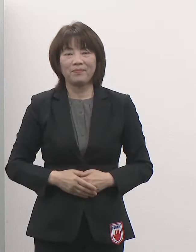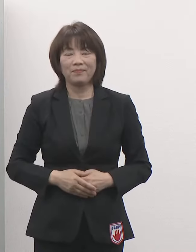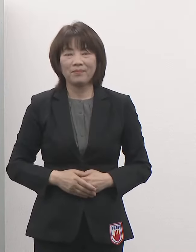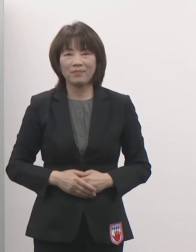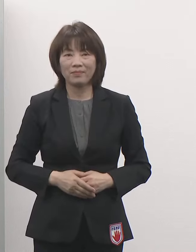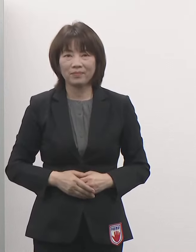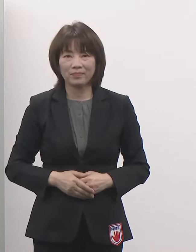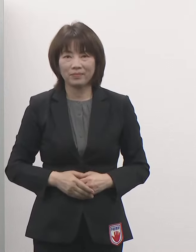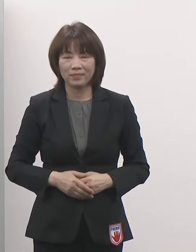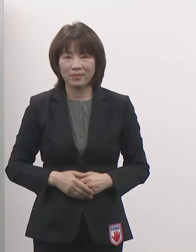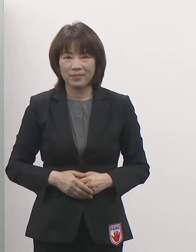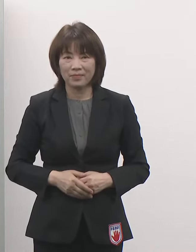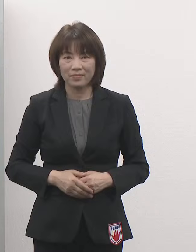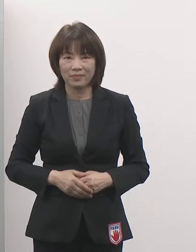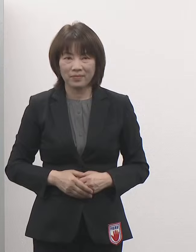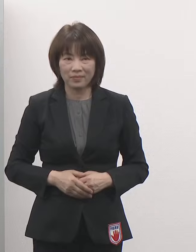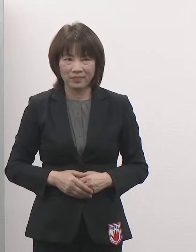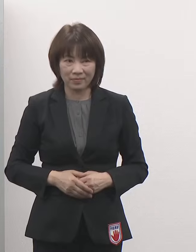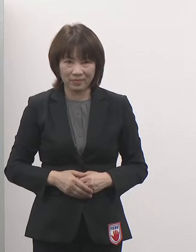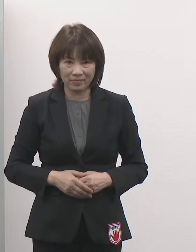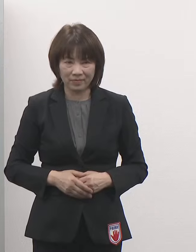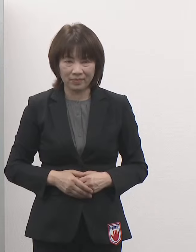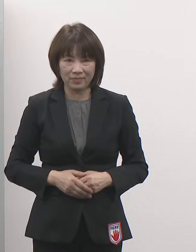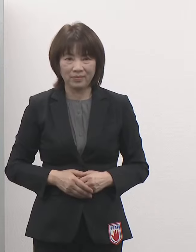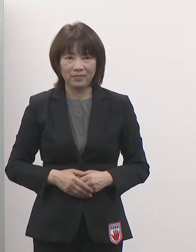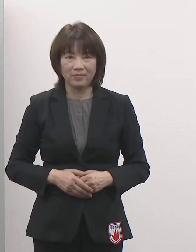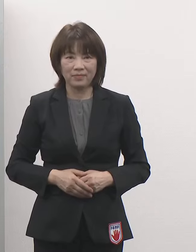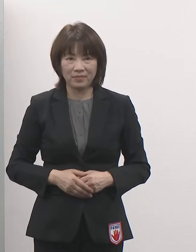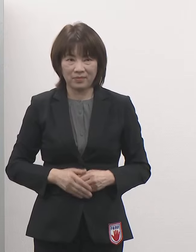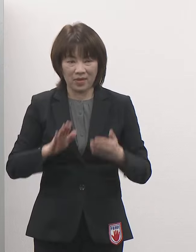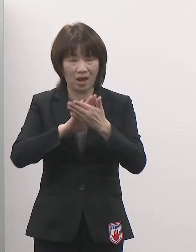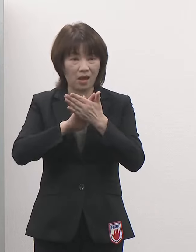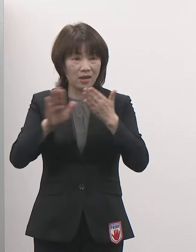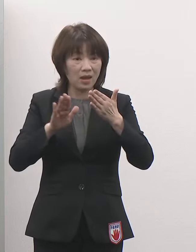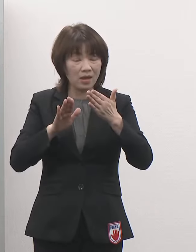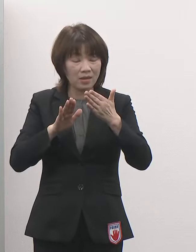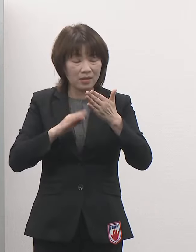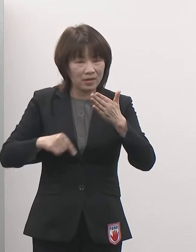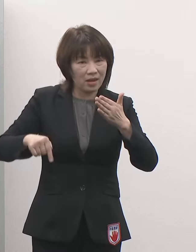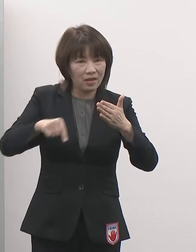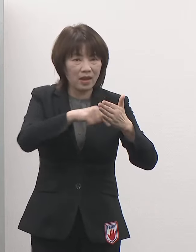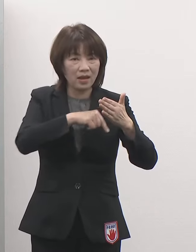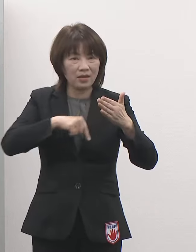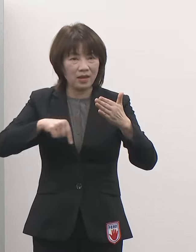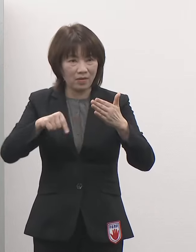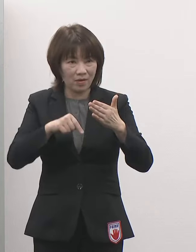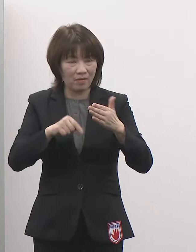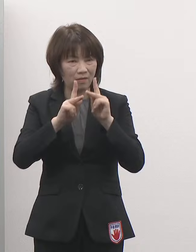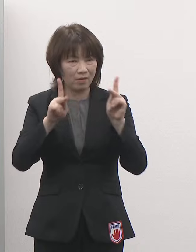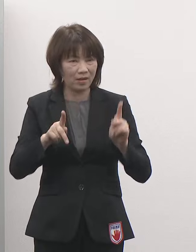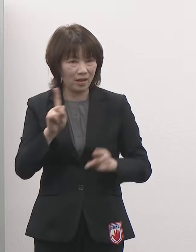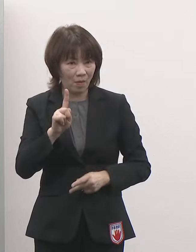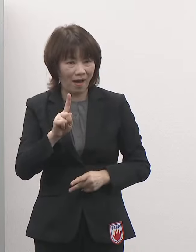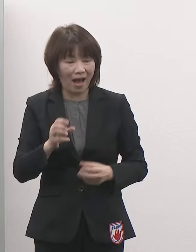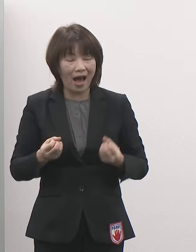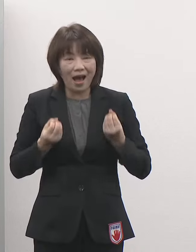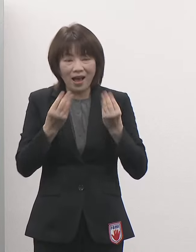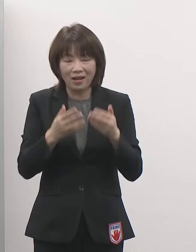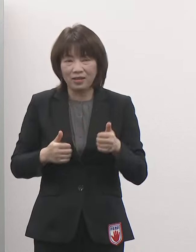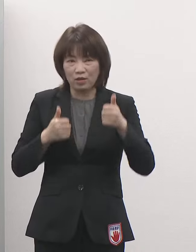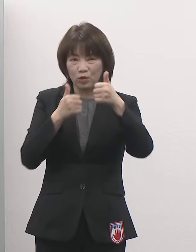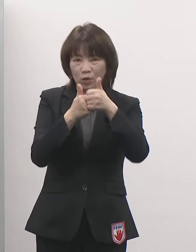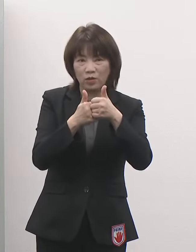そしてちょっと順序があちこち行って恐縮ですが、県全体としてはですね、次の課題として新たな挑戦の支